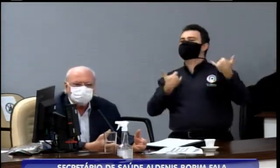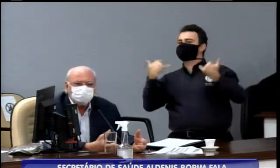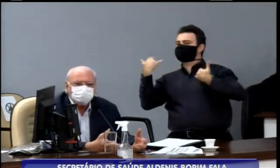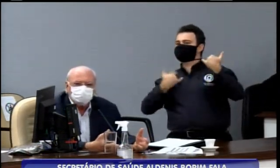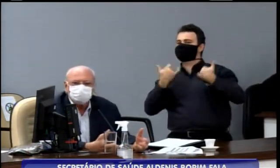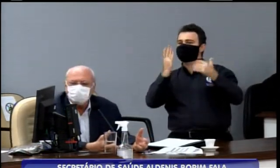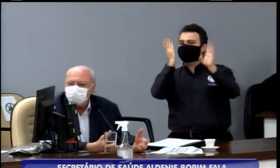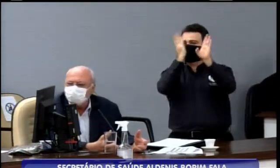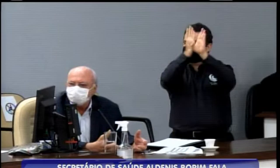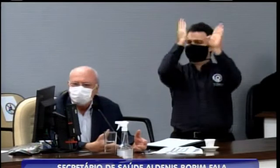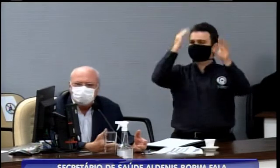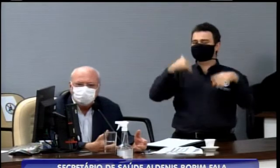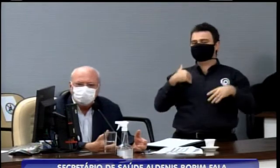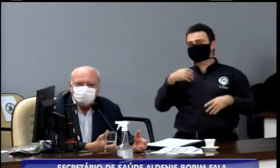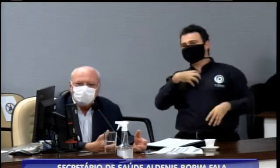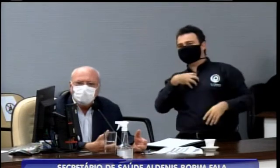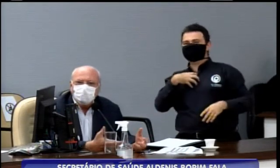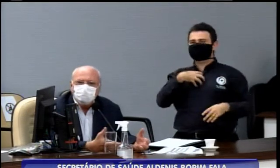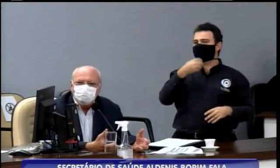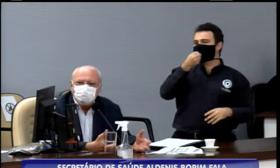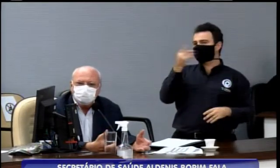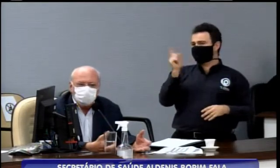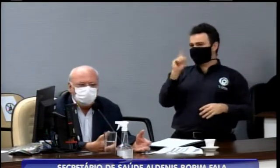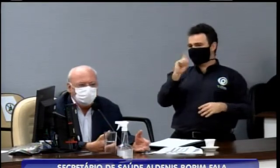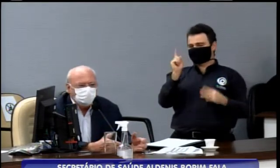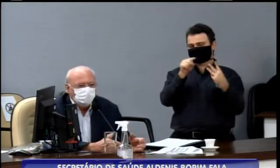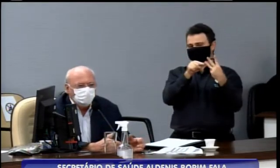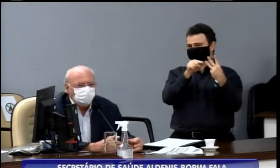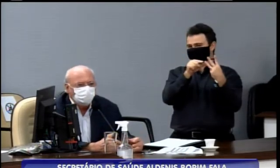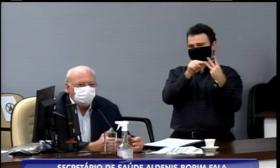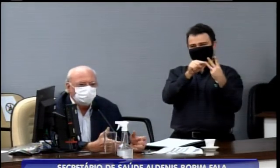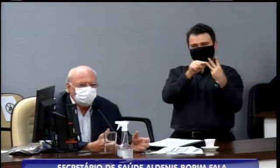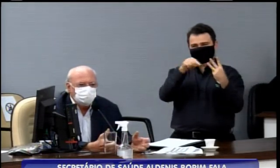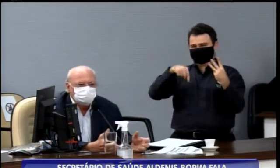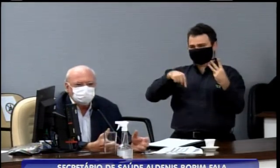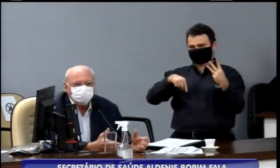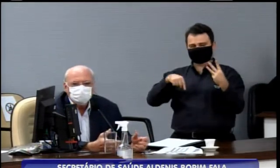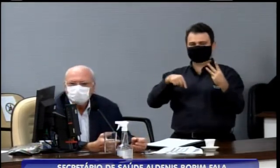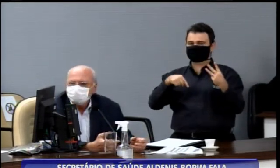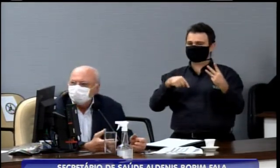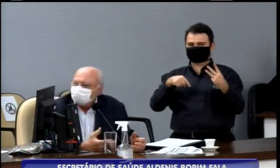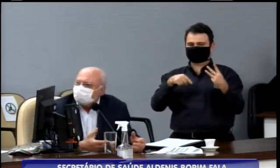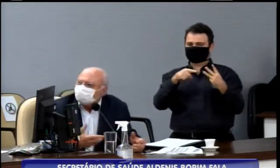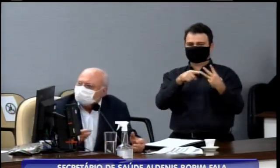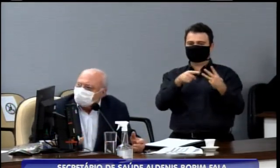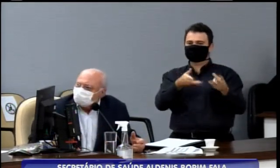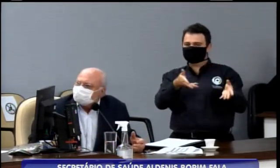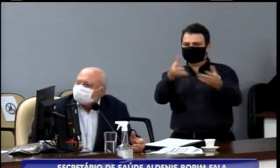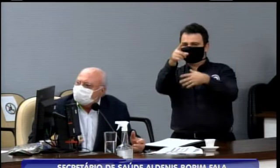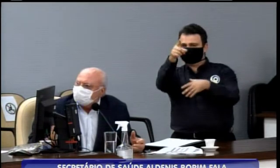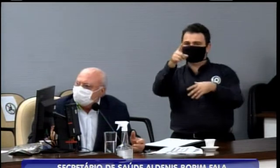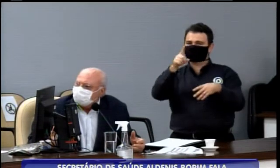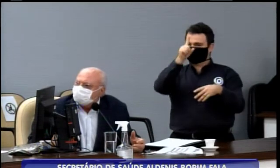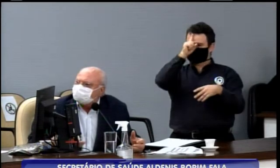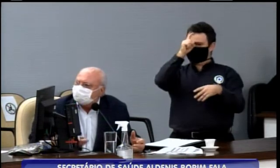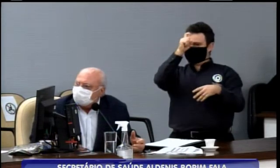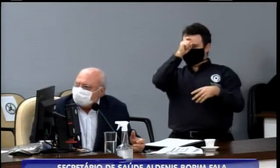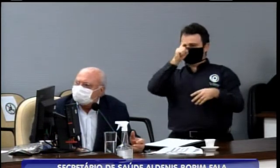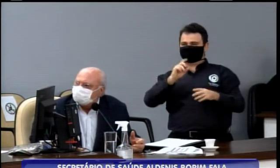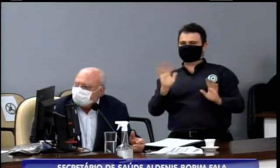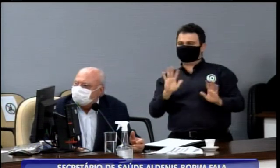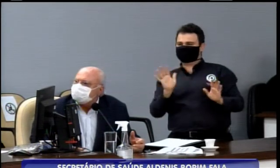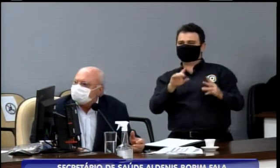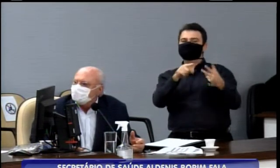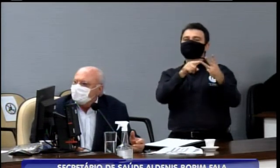nós achamos que não seria oportuno habilitar uma empresa que está com tantos problemas em